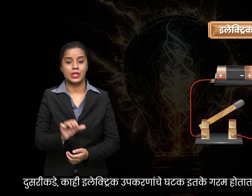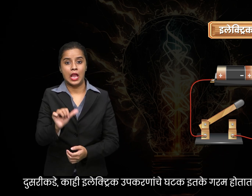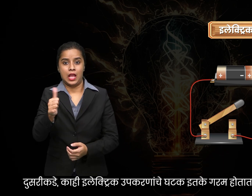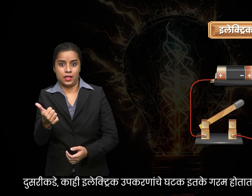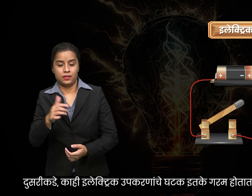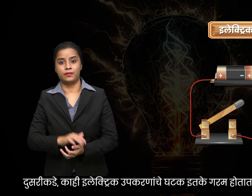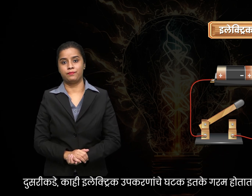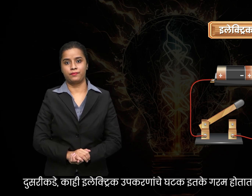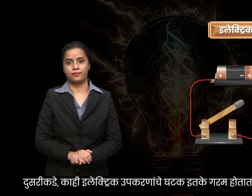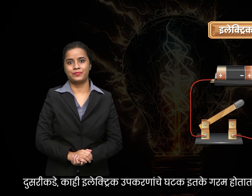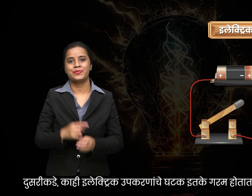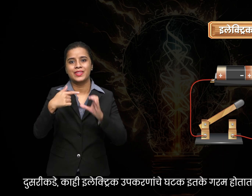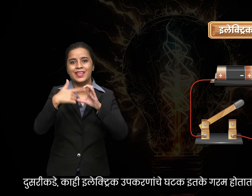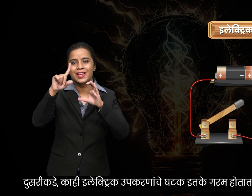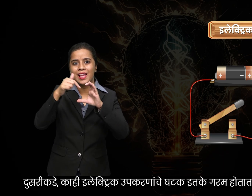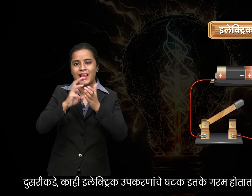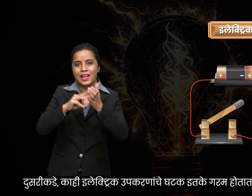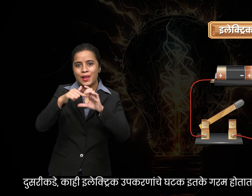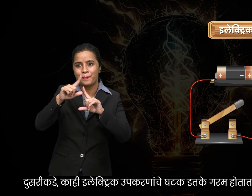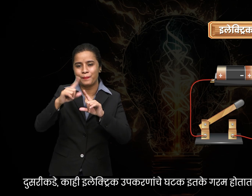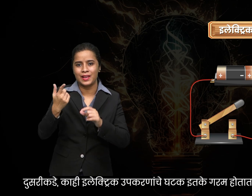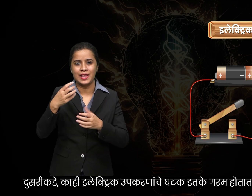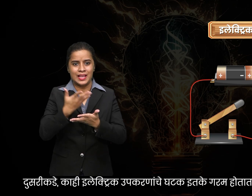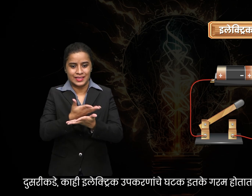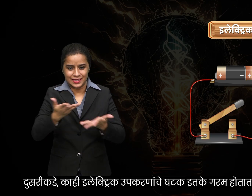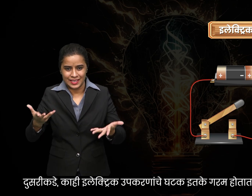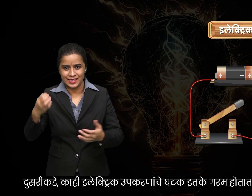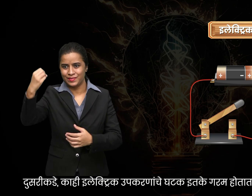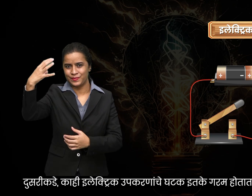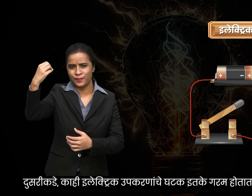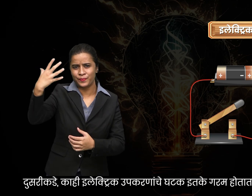दुसरीकडे काही इलेक्ट्रिक उपकरणांचे घटक इतके गरम होतात की